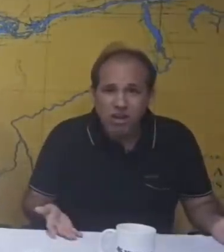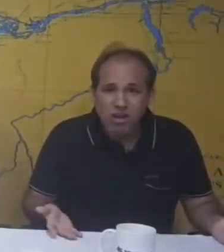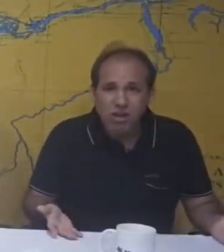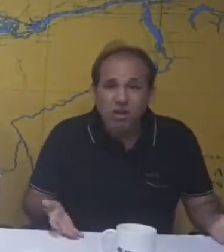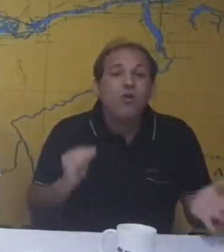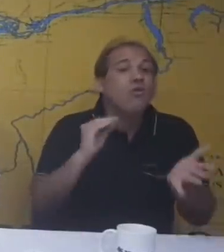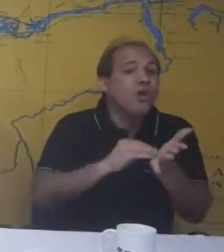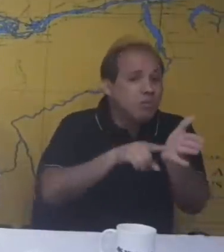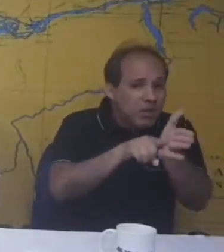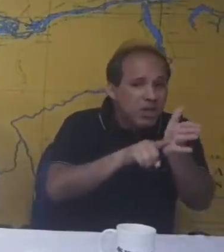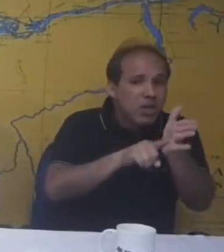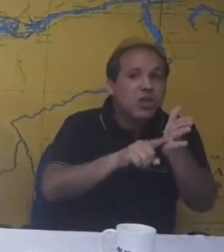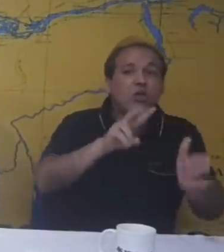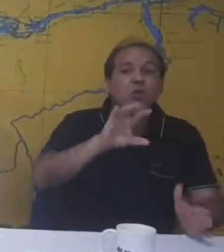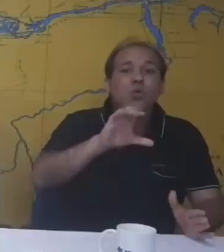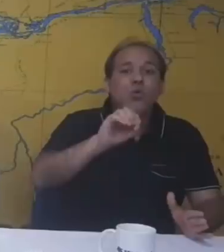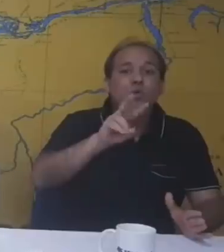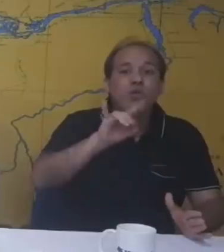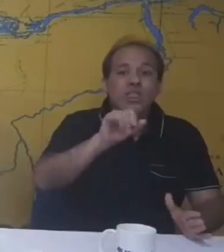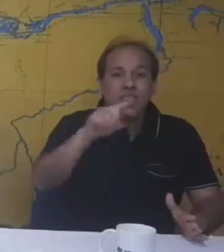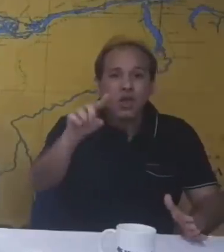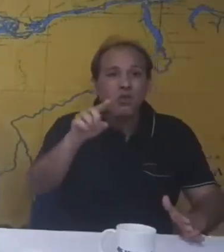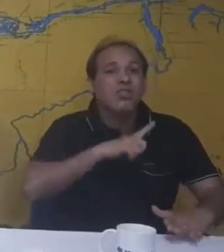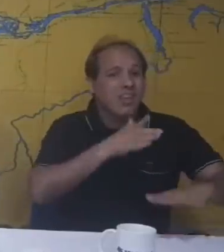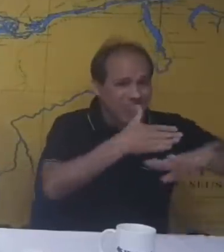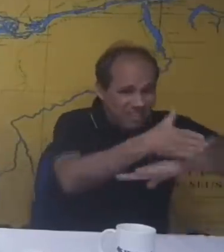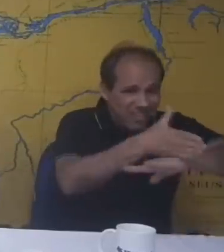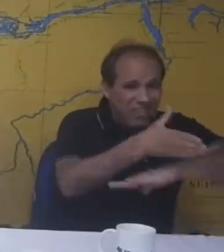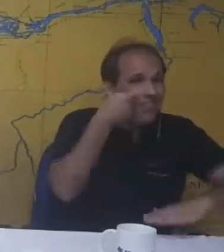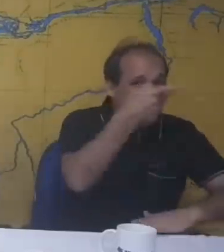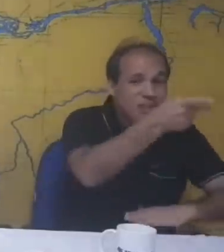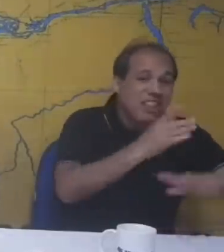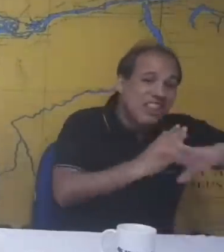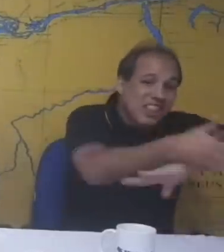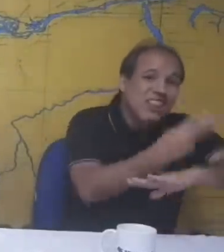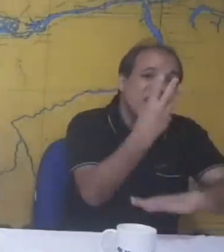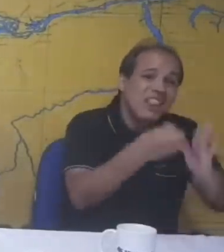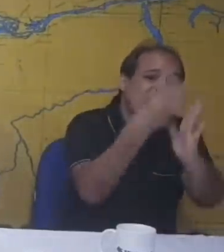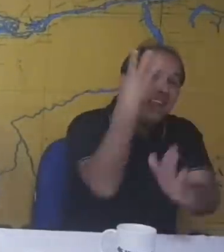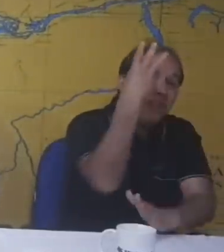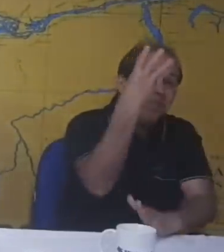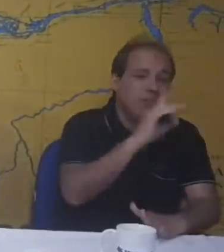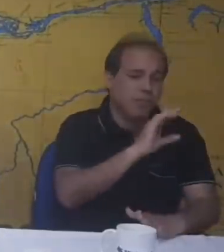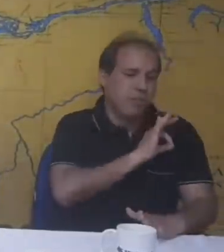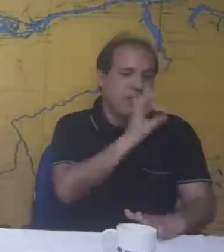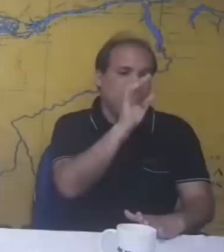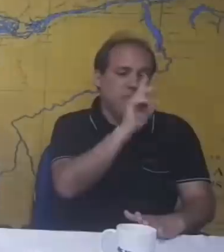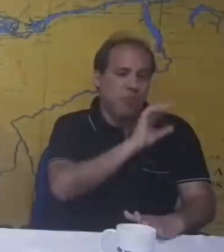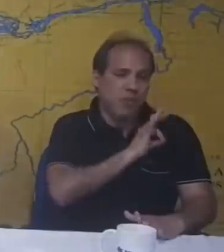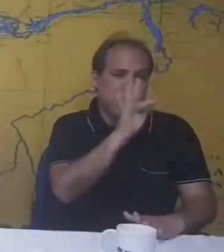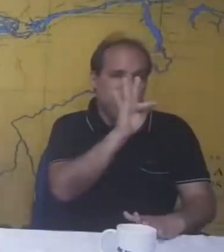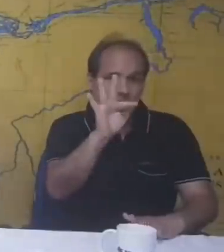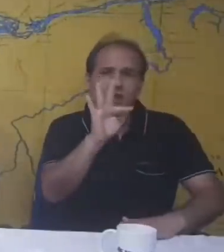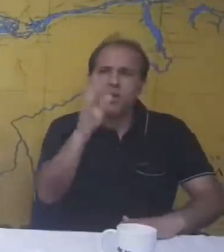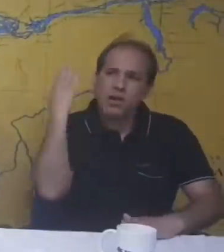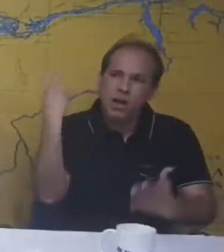ainda. Tem estados aí que o governador já recebeu 3 visitas da Polícia Federal. A desta semana foi na Petrobras, presidente. Petrobras. De coisas que ocorreram